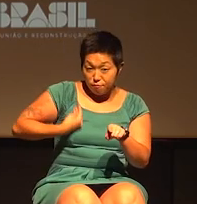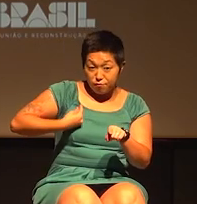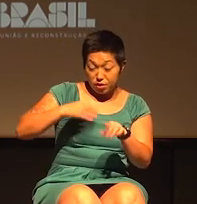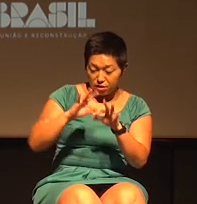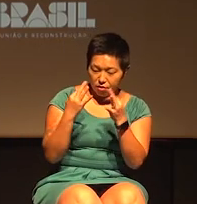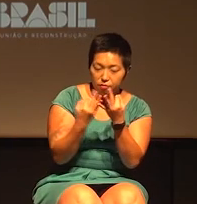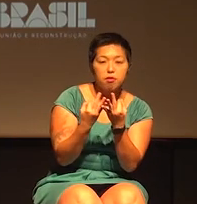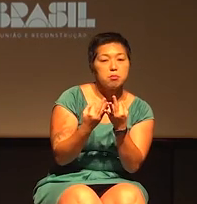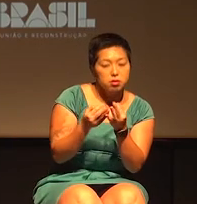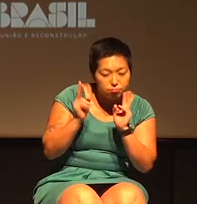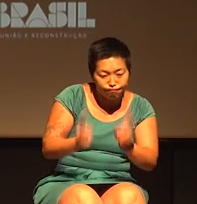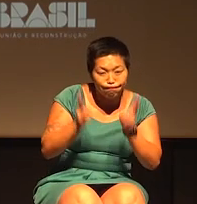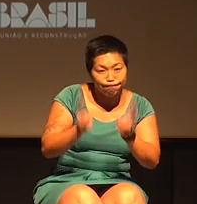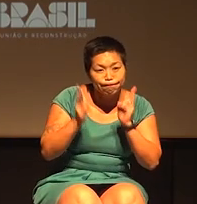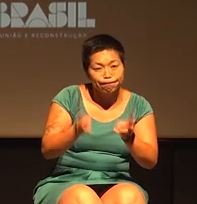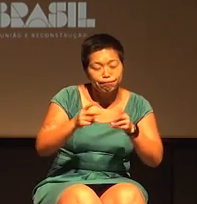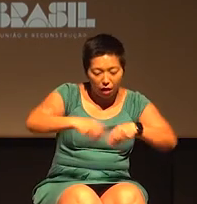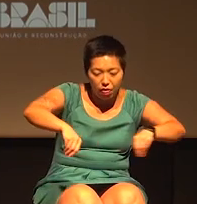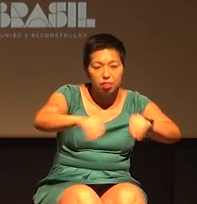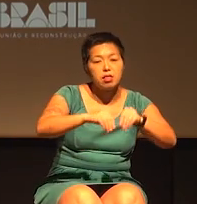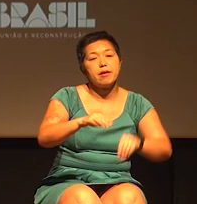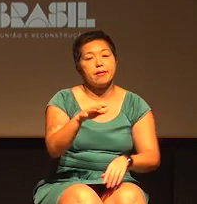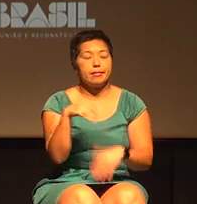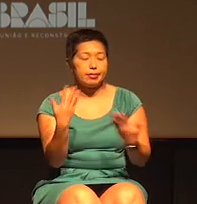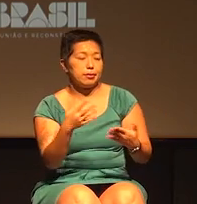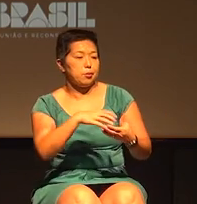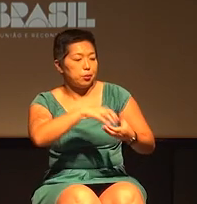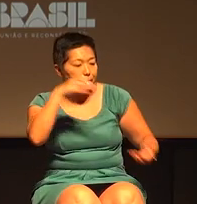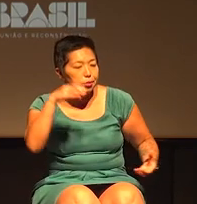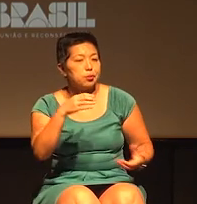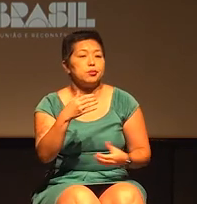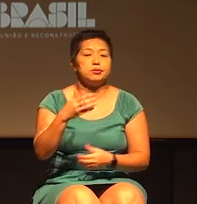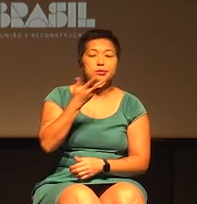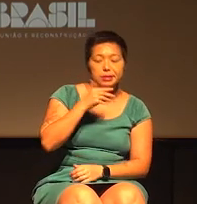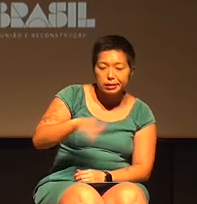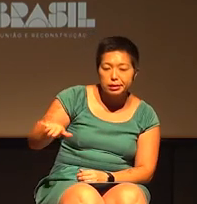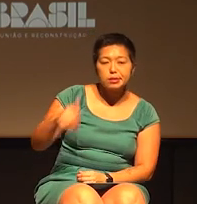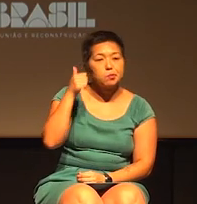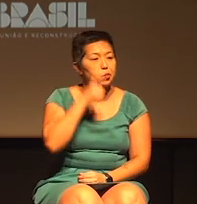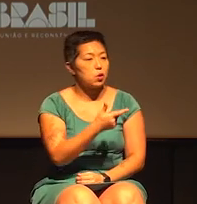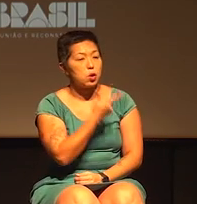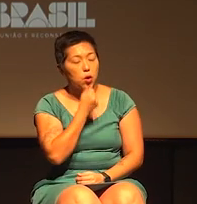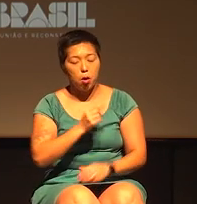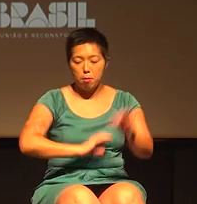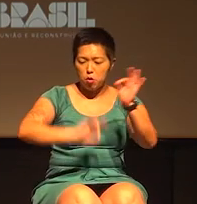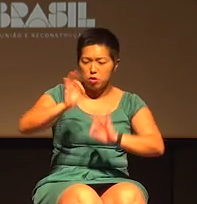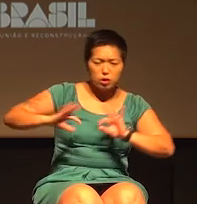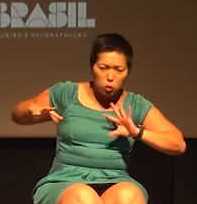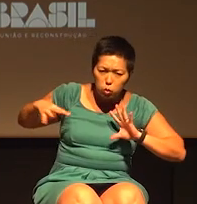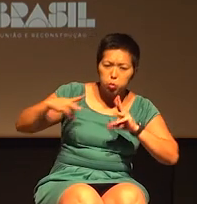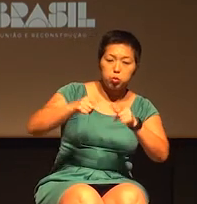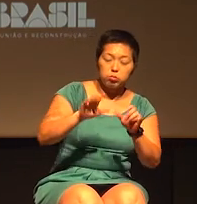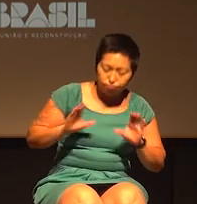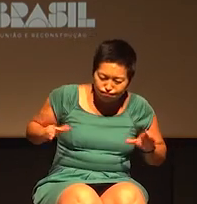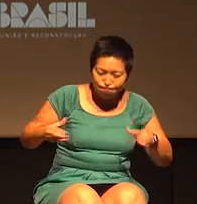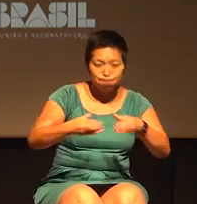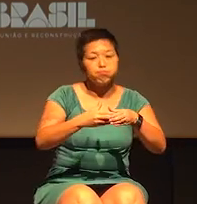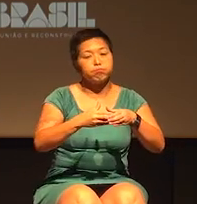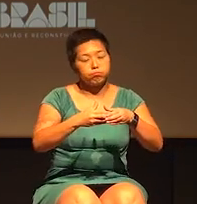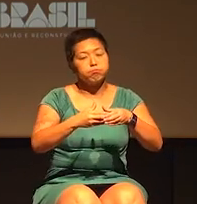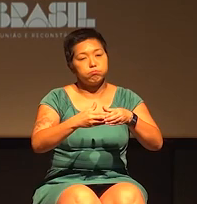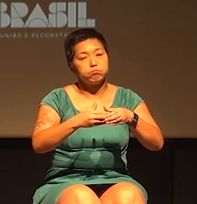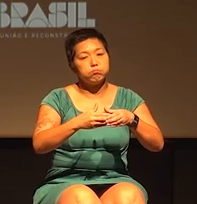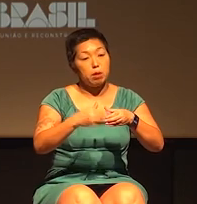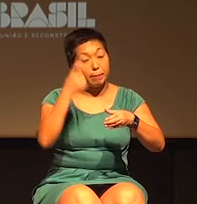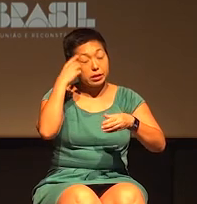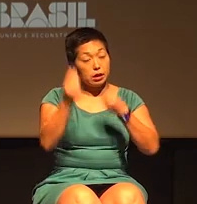família na aqui né então idosos crianças mulheres homens precisa se organizar em processos cooperados coletivos de